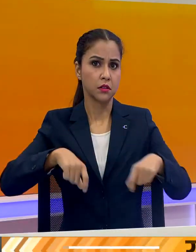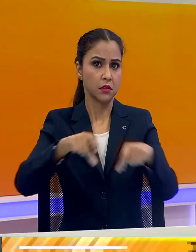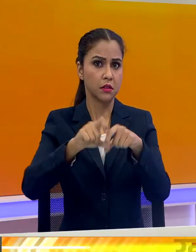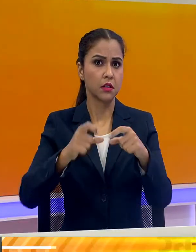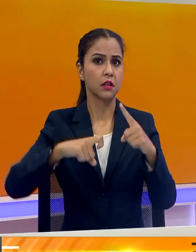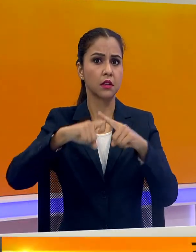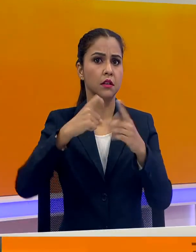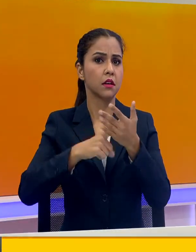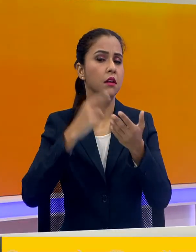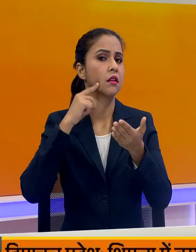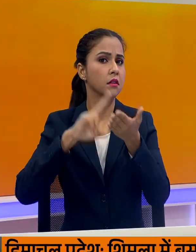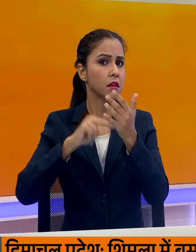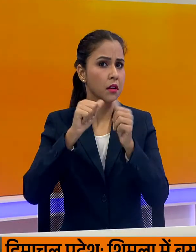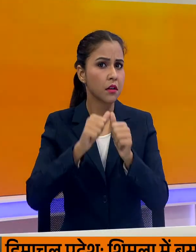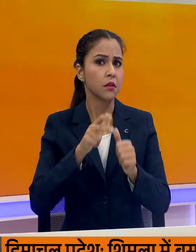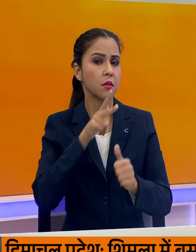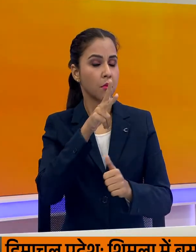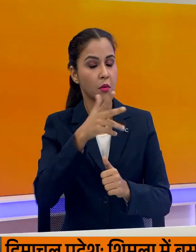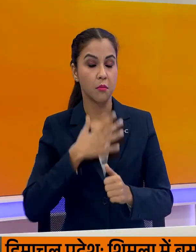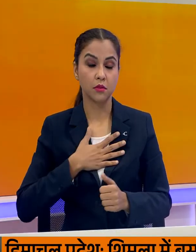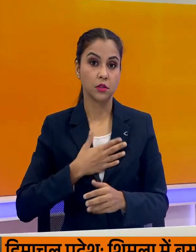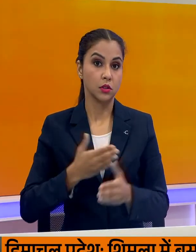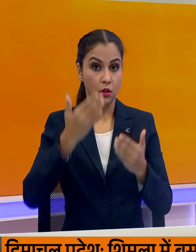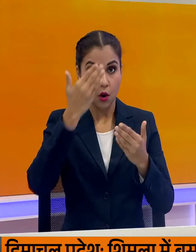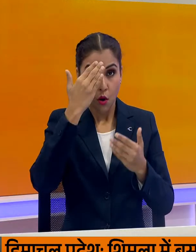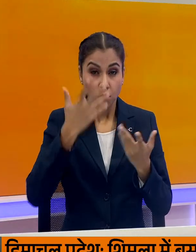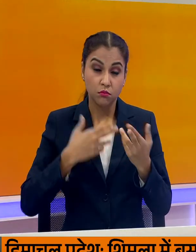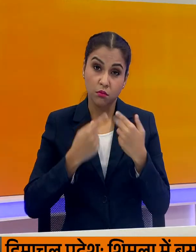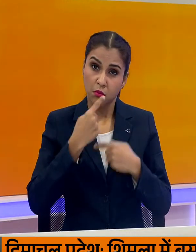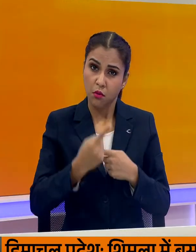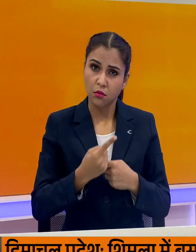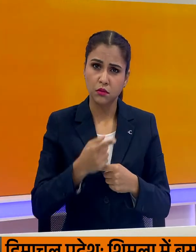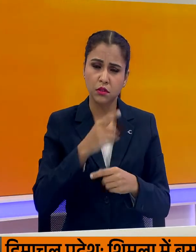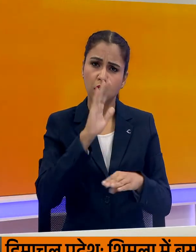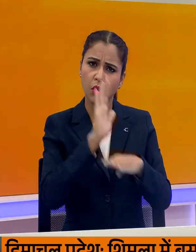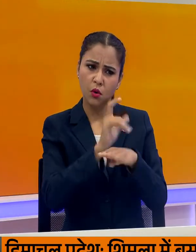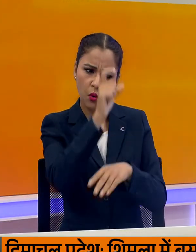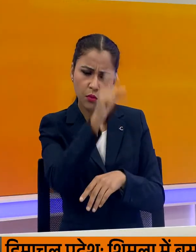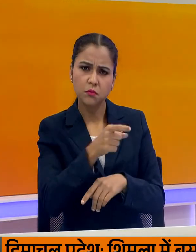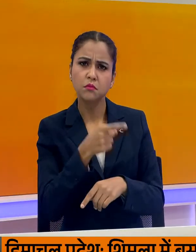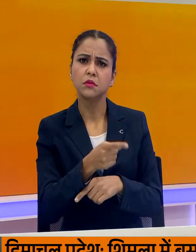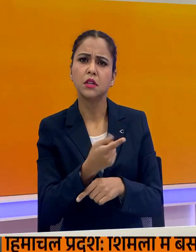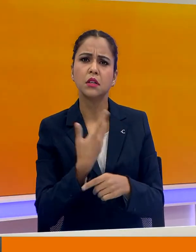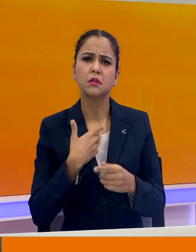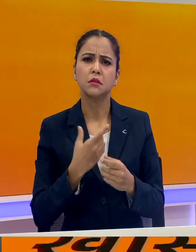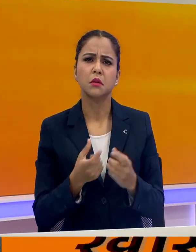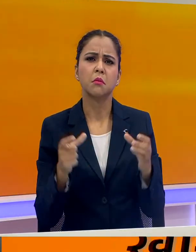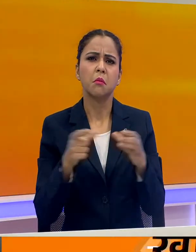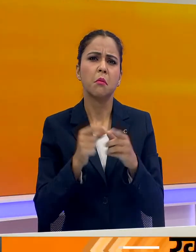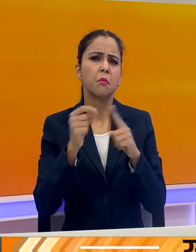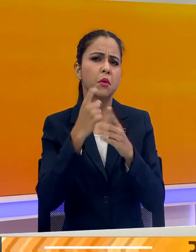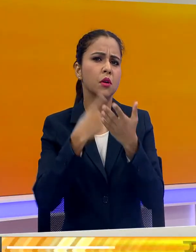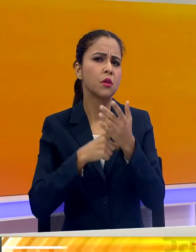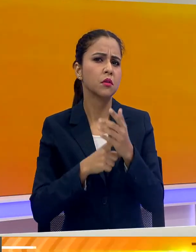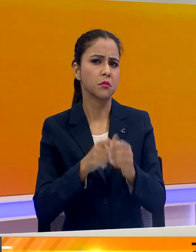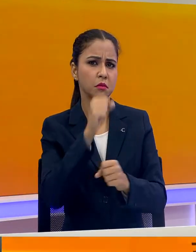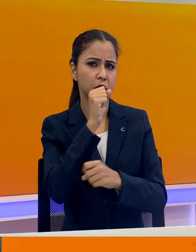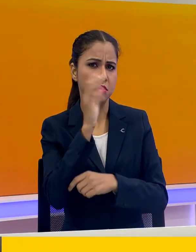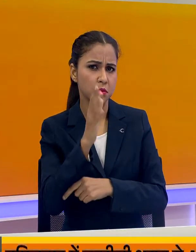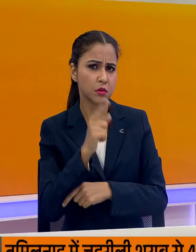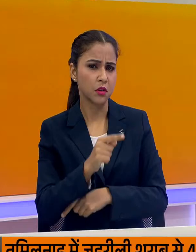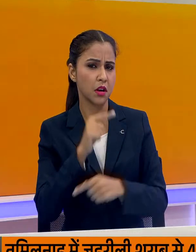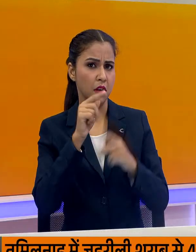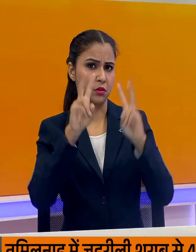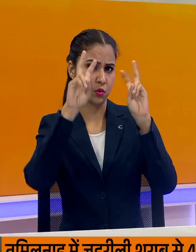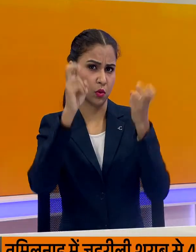किरेन रिजिजू ने कहा कि मुझे बड़े अफसोस के साथ कहना पड़ रहा है कि कांग्रेस पार्टी ने प्रोटेम स्पीकर को लेकर एक मुद्दा